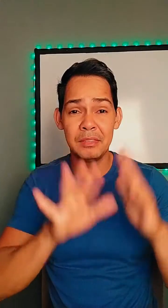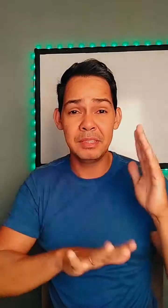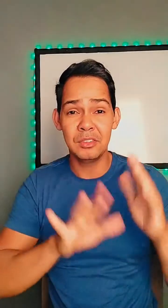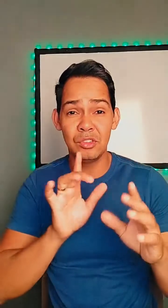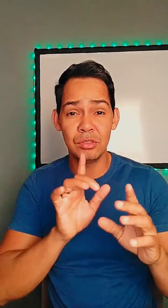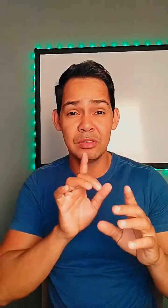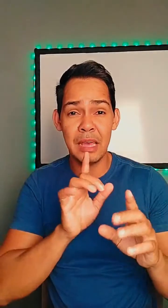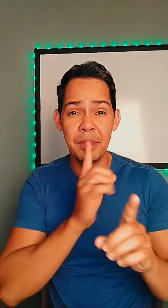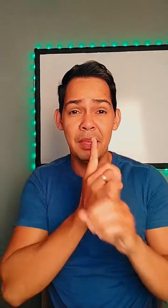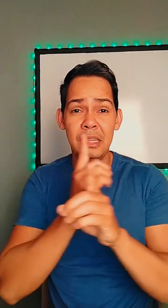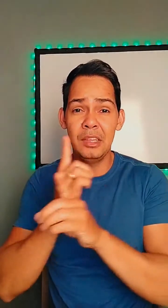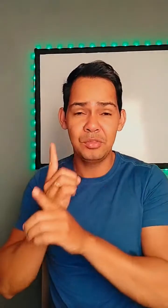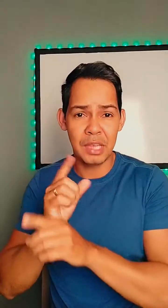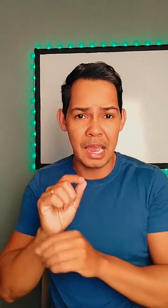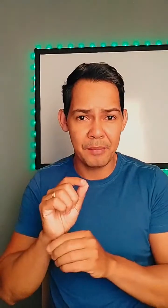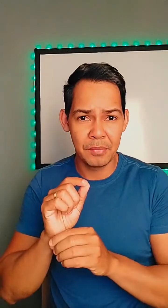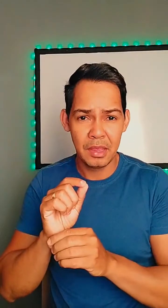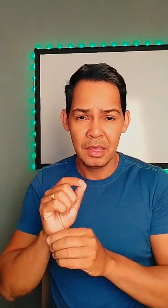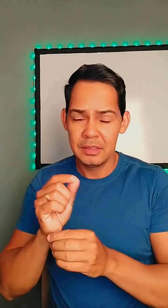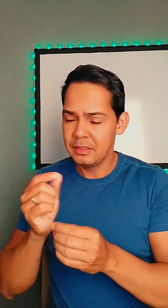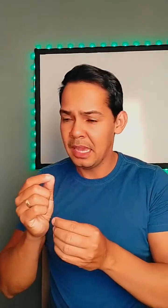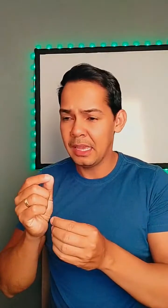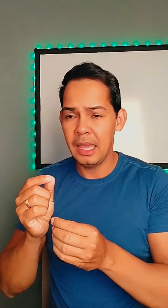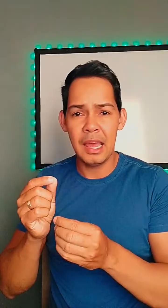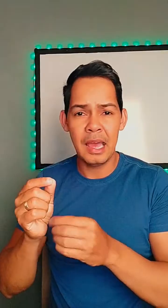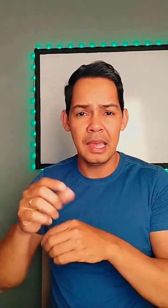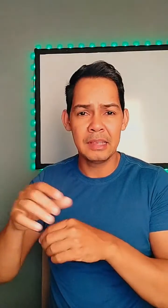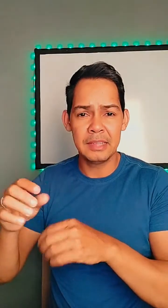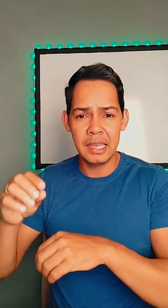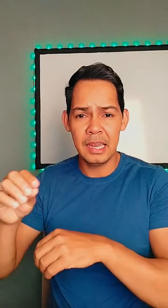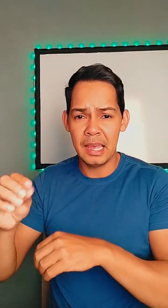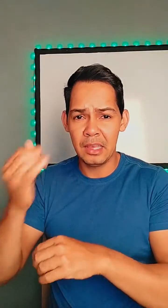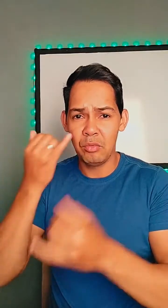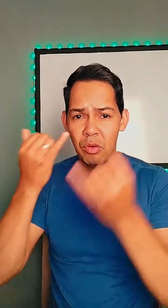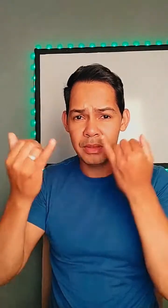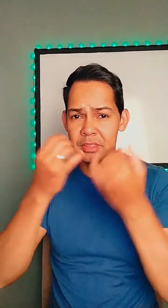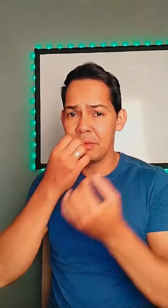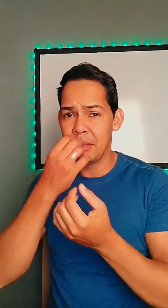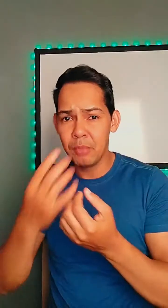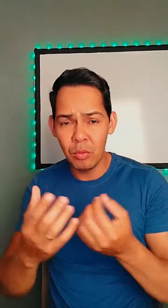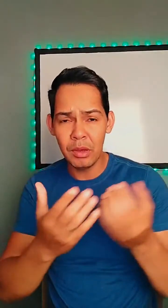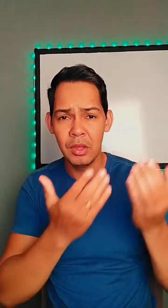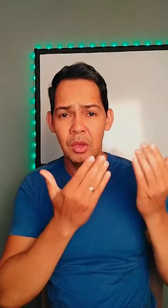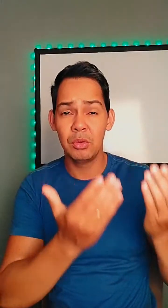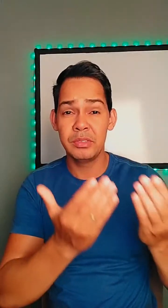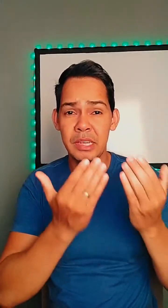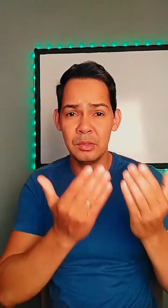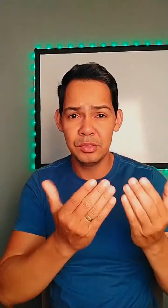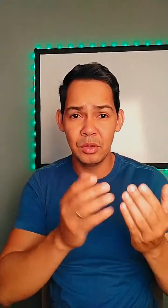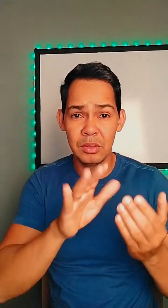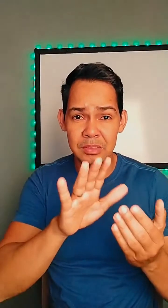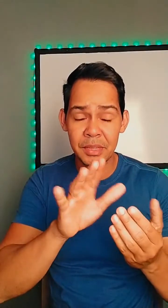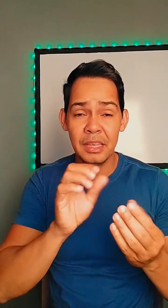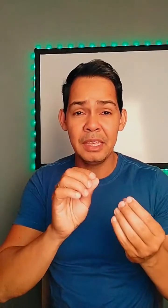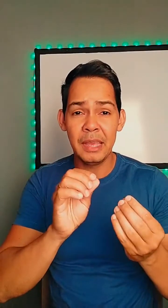gente não sabe identificar se aquela informação ela é boa ou se ela é duvidosa. E aí quando a gente